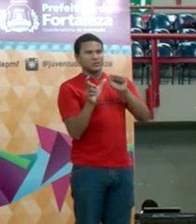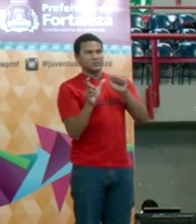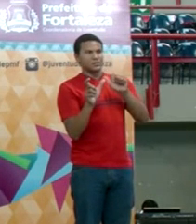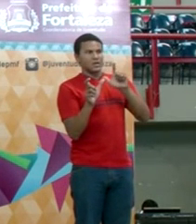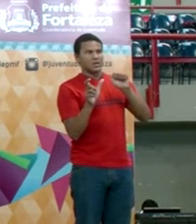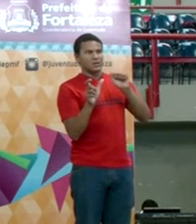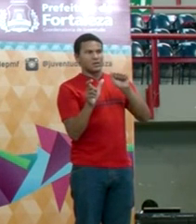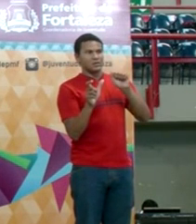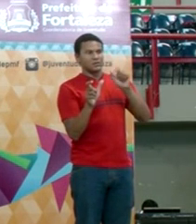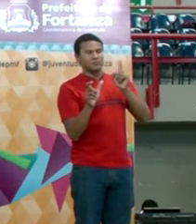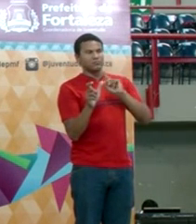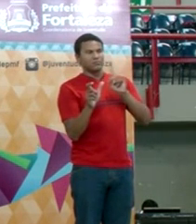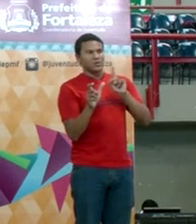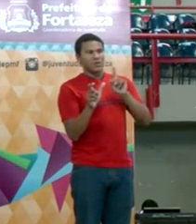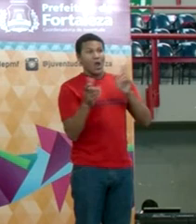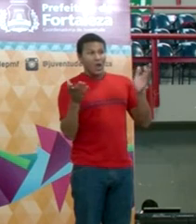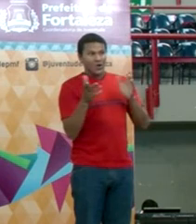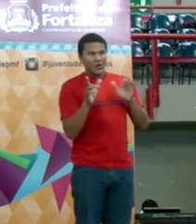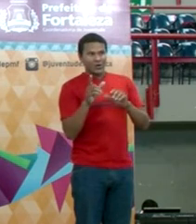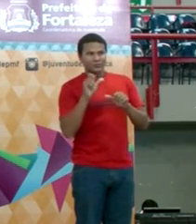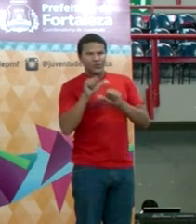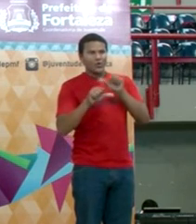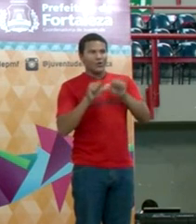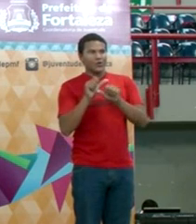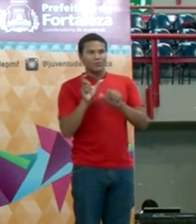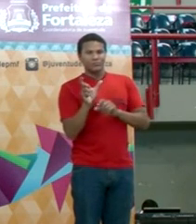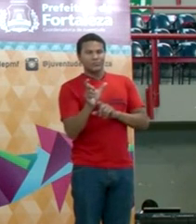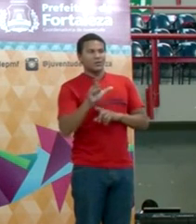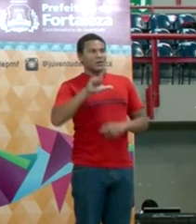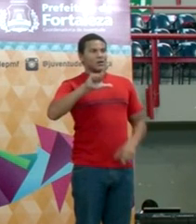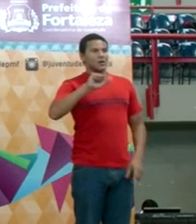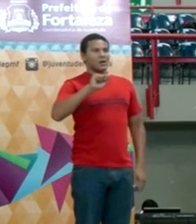ao laboratório para correção.